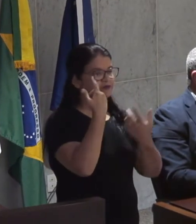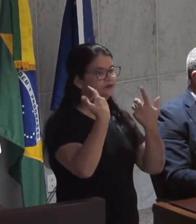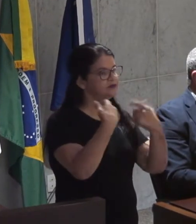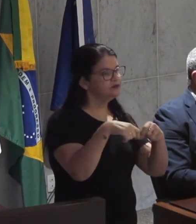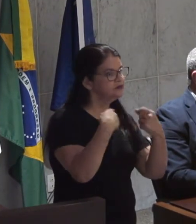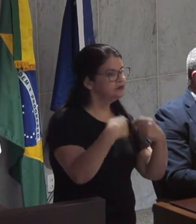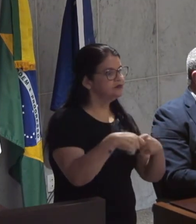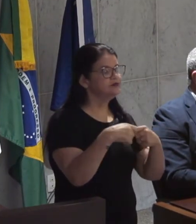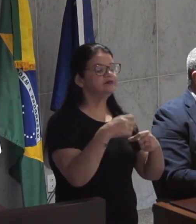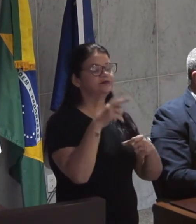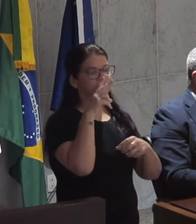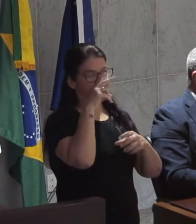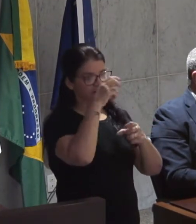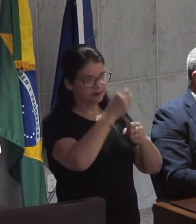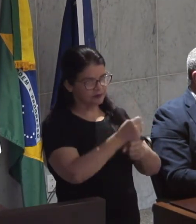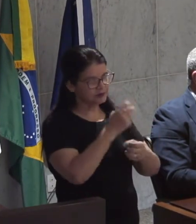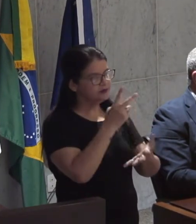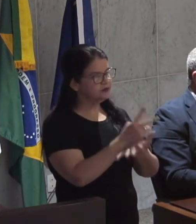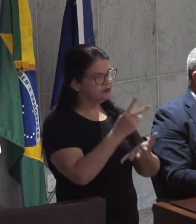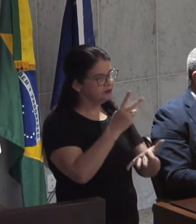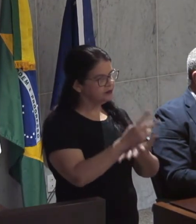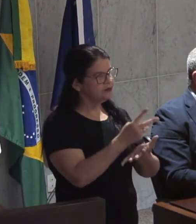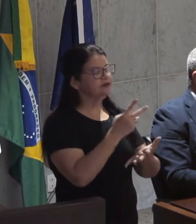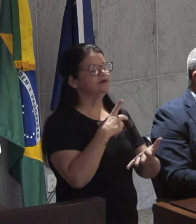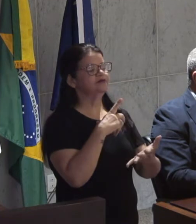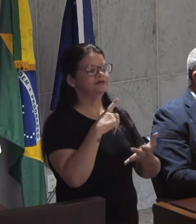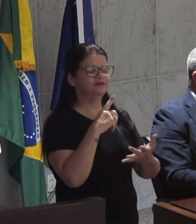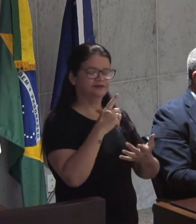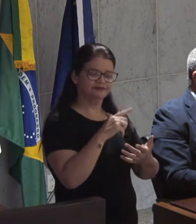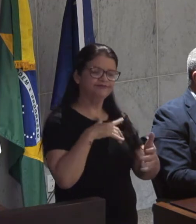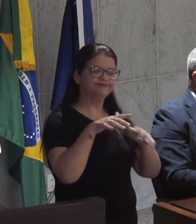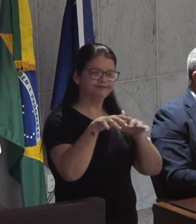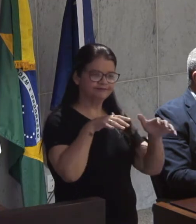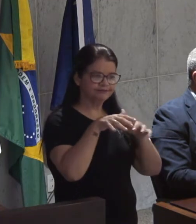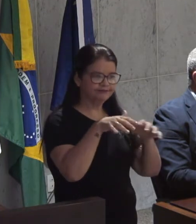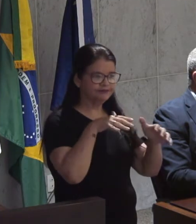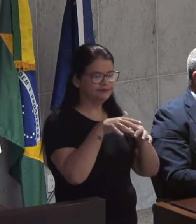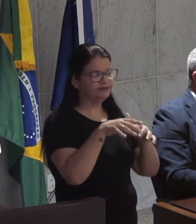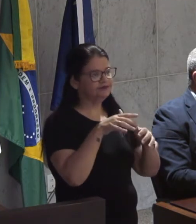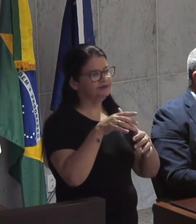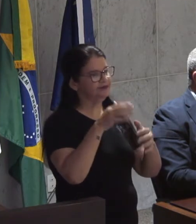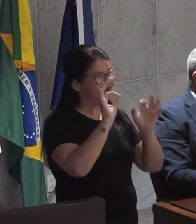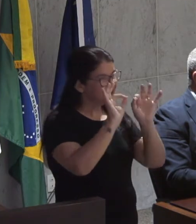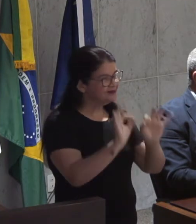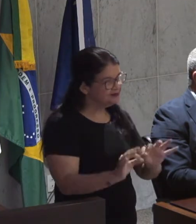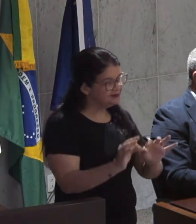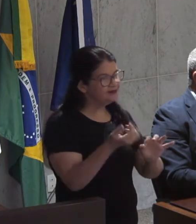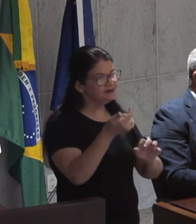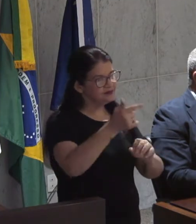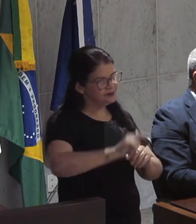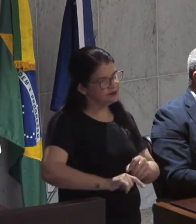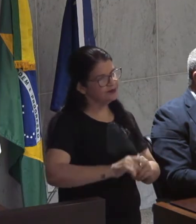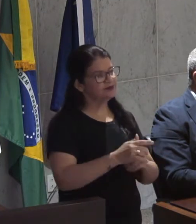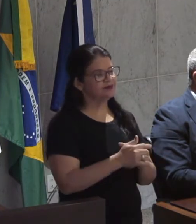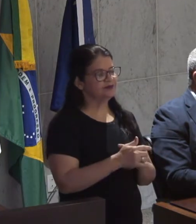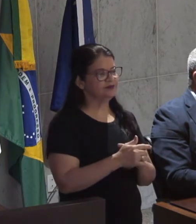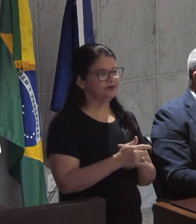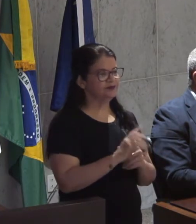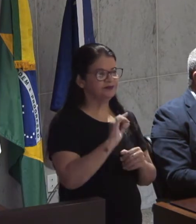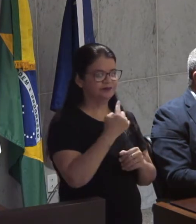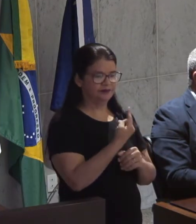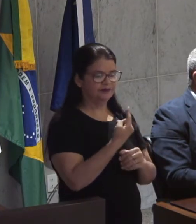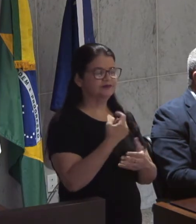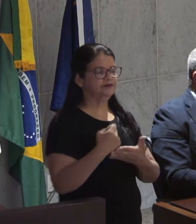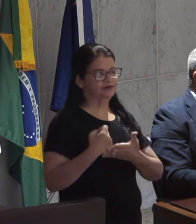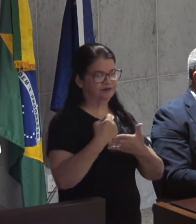Precisamos fortalecer e continuar essa grande mobilização, que com certeza, mais uma vez, a gente conta